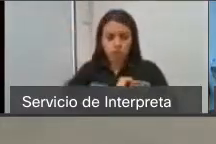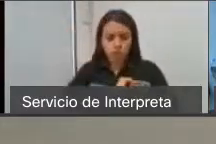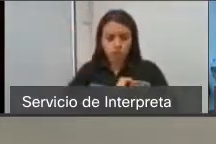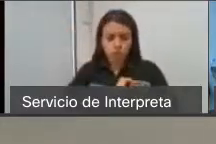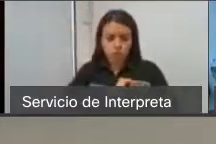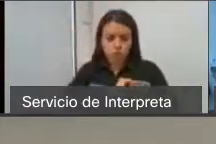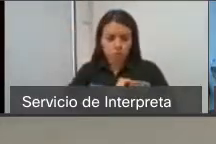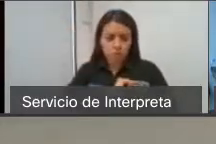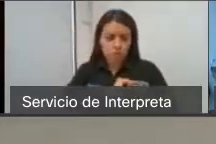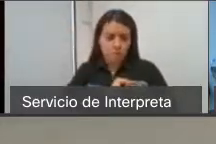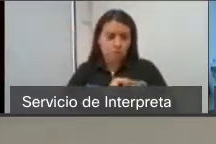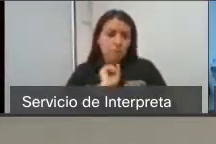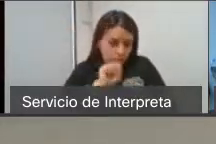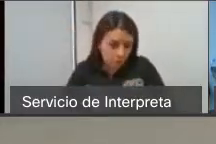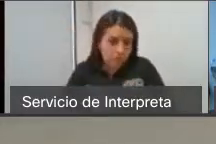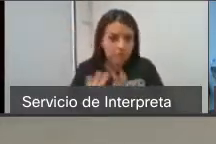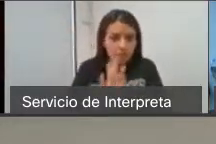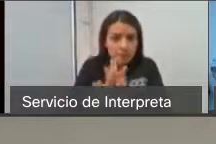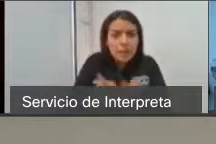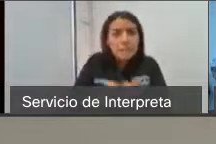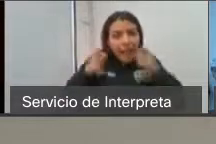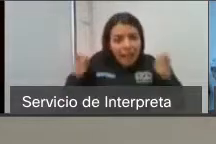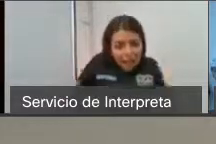decir como algo más de ella, de lo que